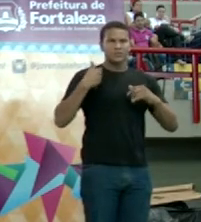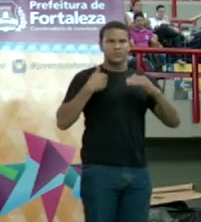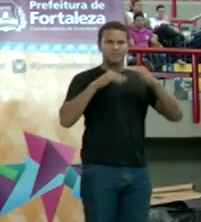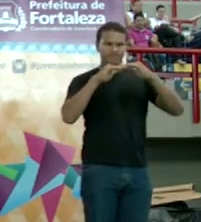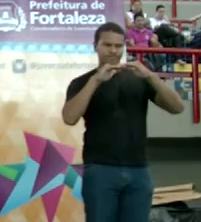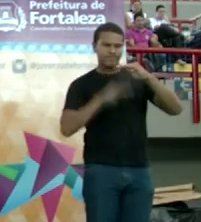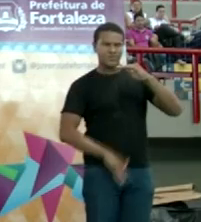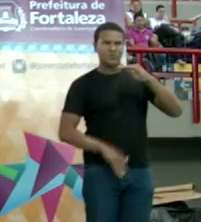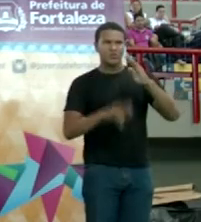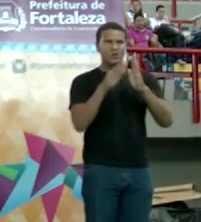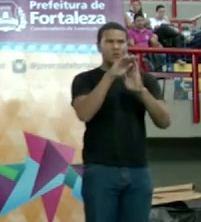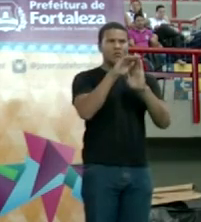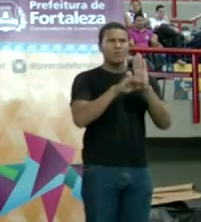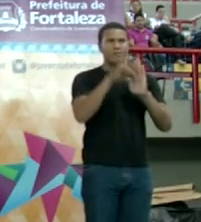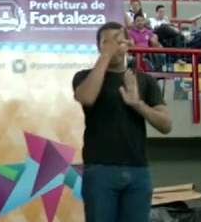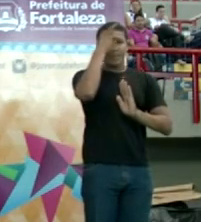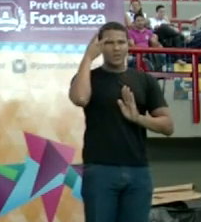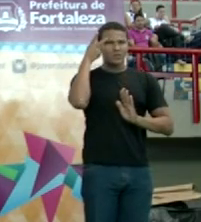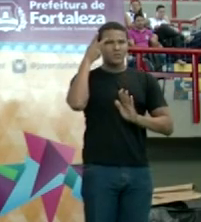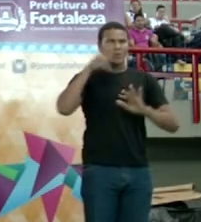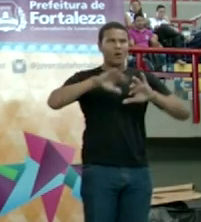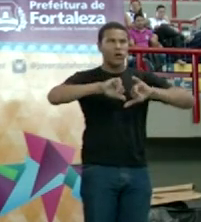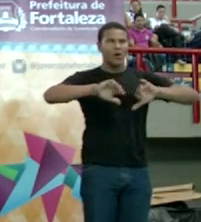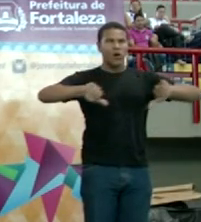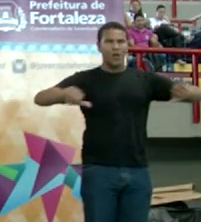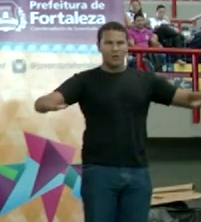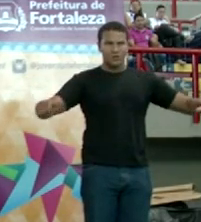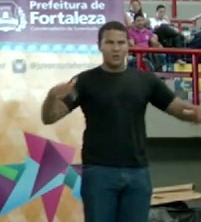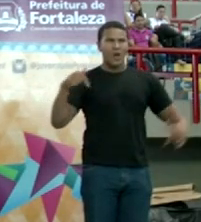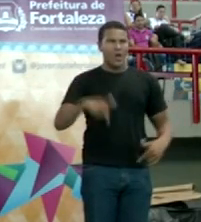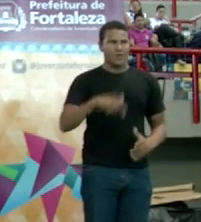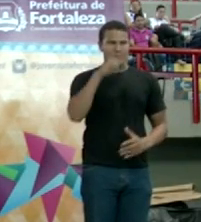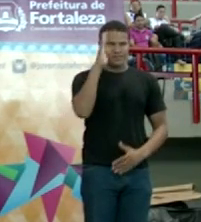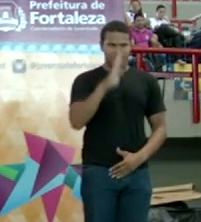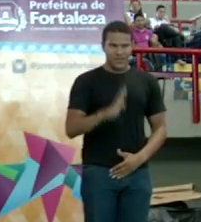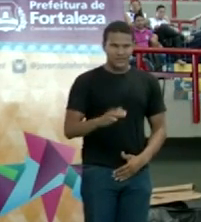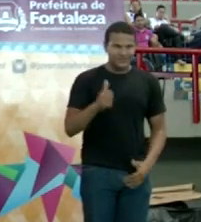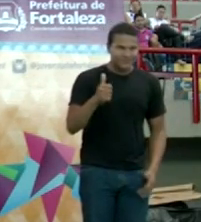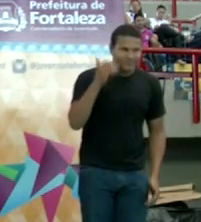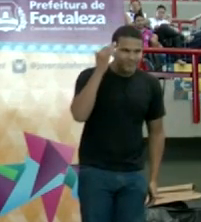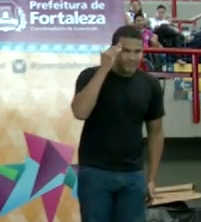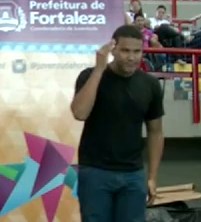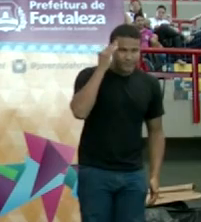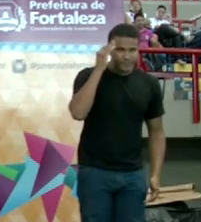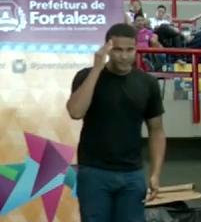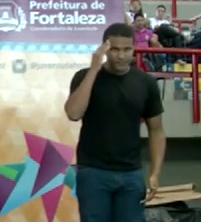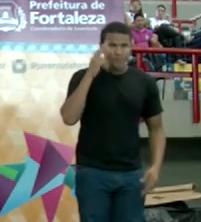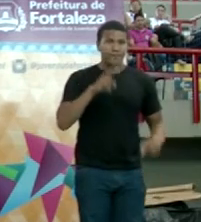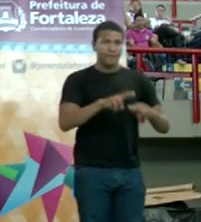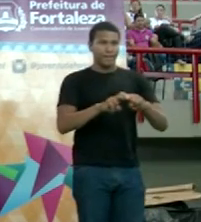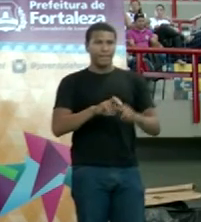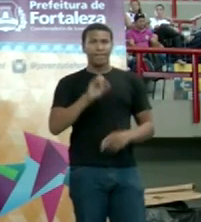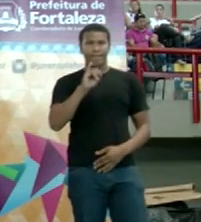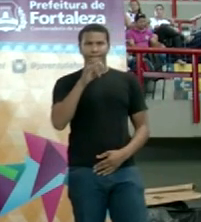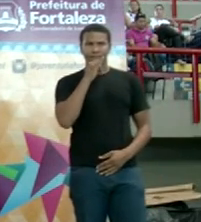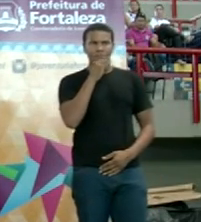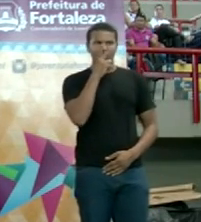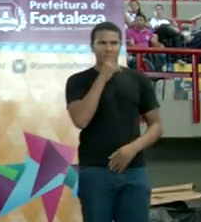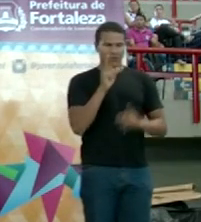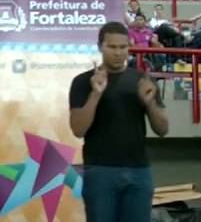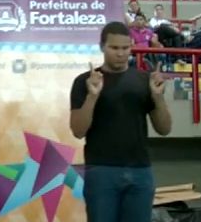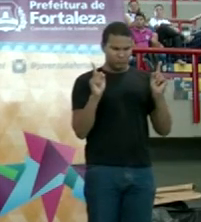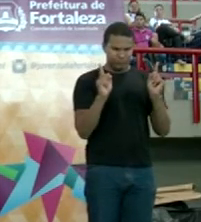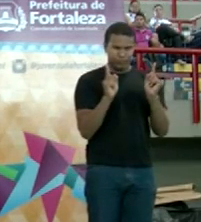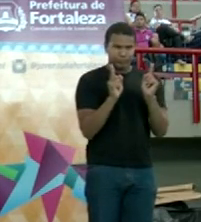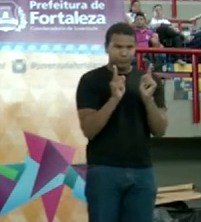país. Veja, eu construí o parágrafo da introdução. Quem quiser anote que eu vou repetir, para você